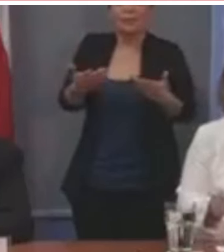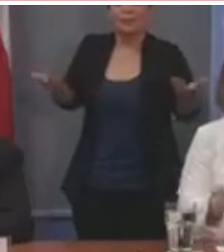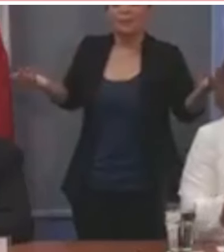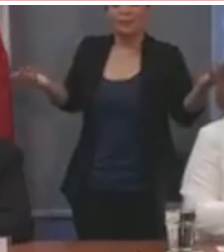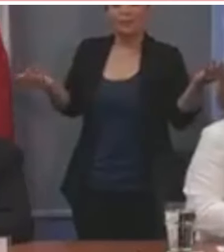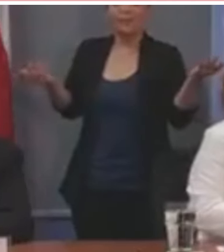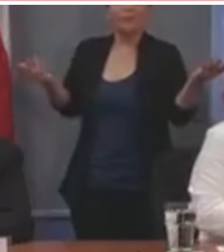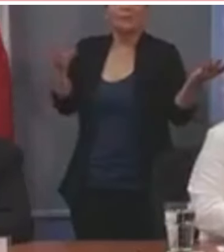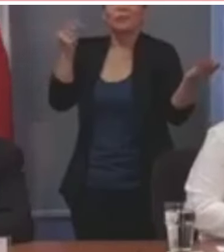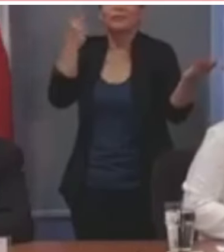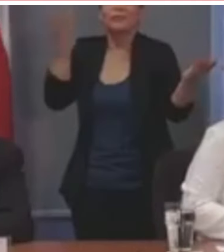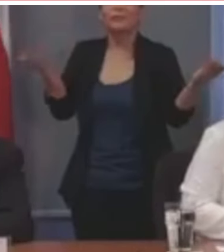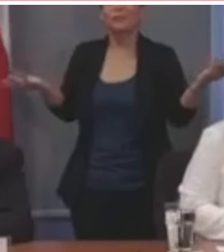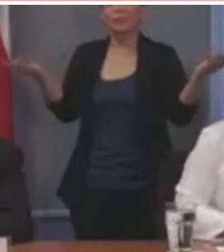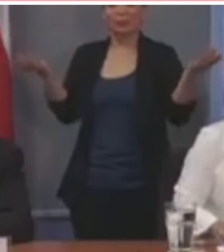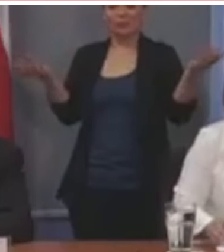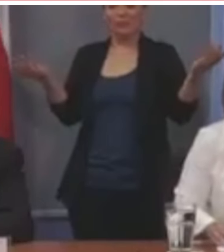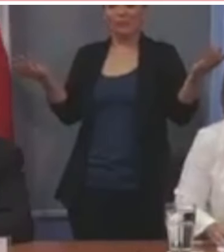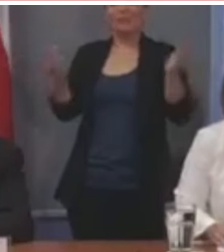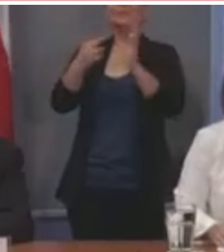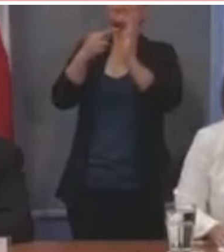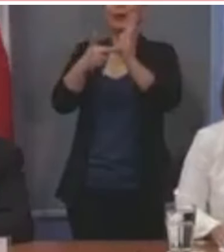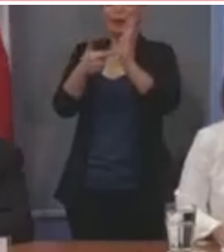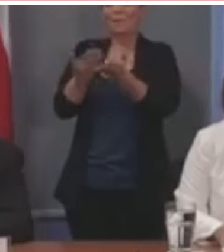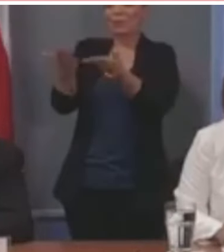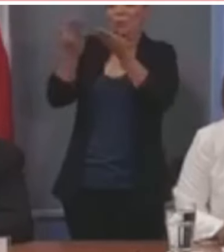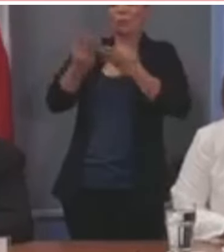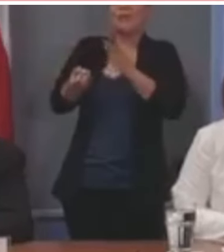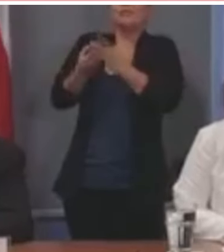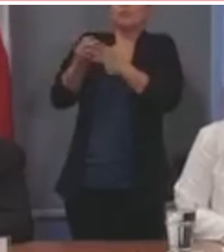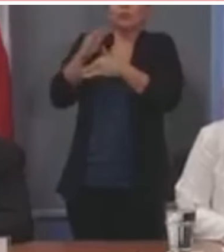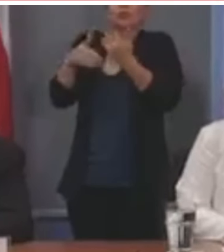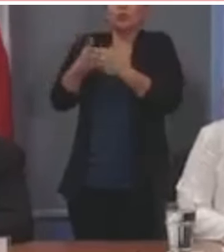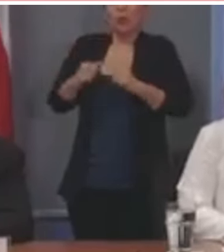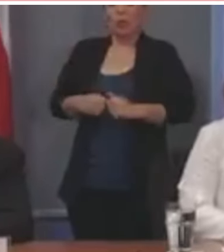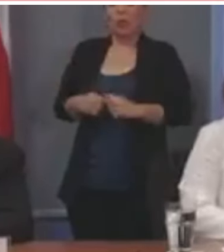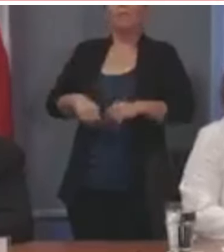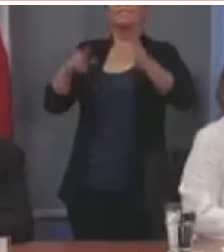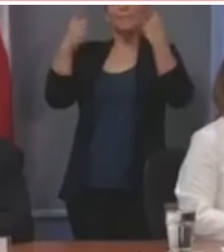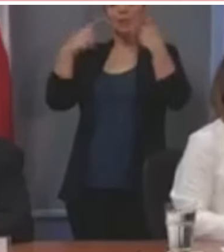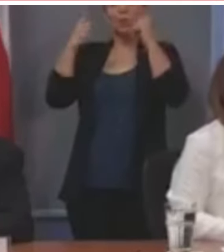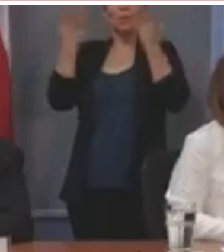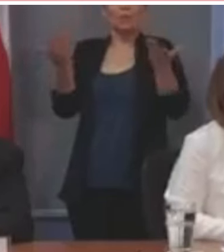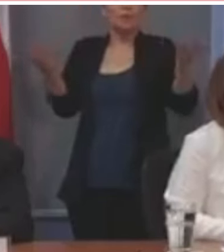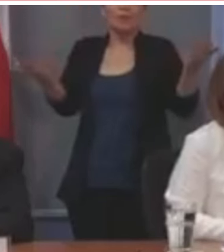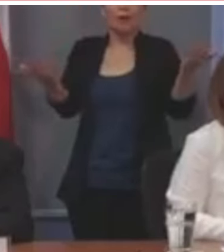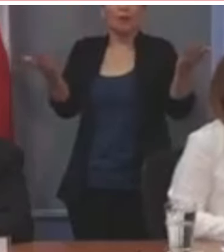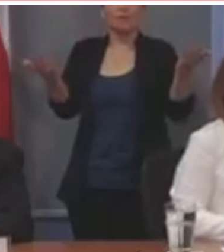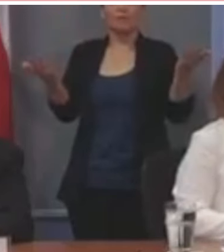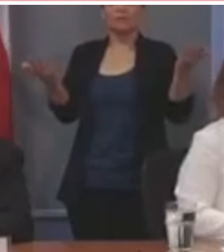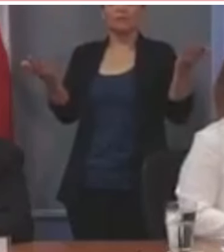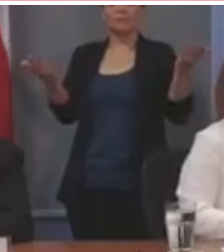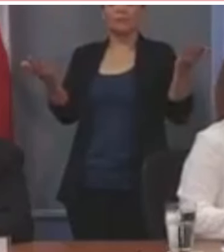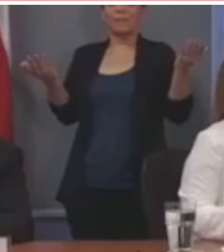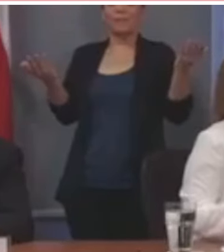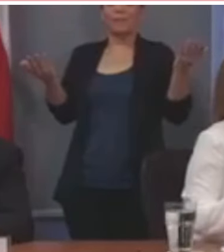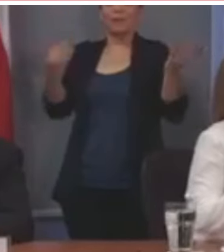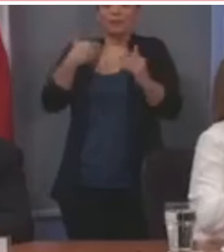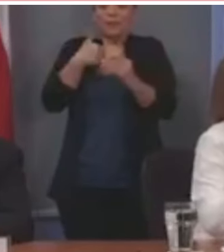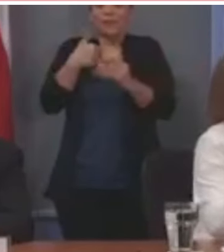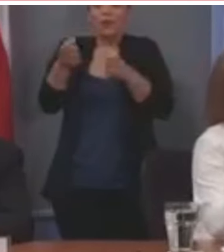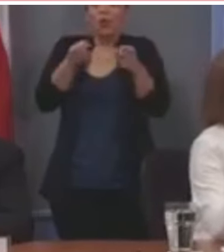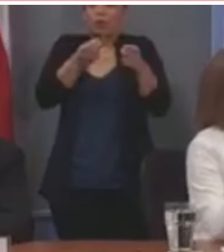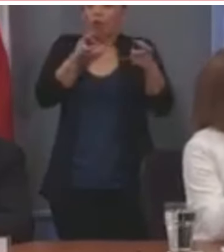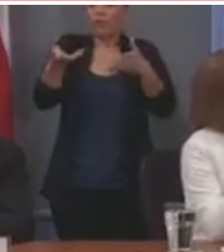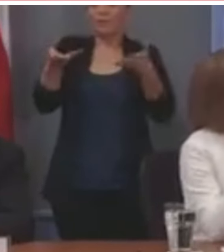No logro entender donde el mismo reglamento nos da los insumos para poder de alguna forma también tener